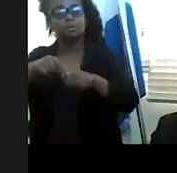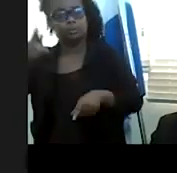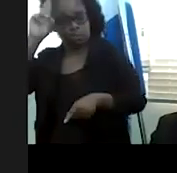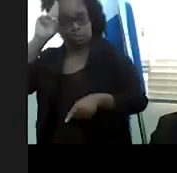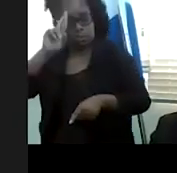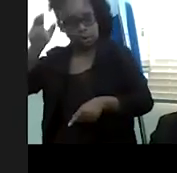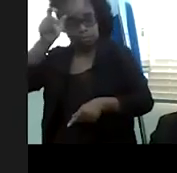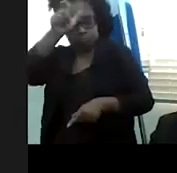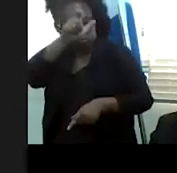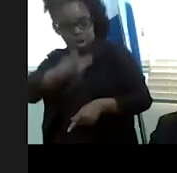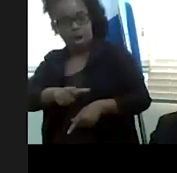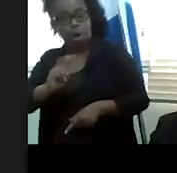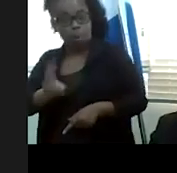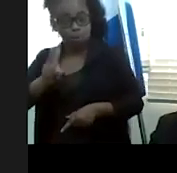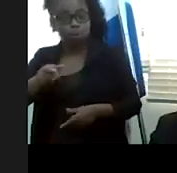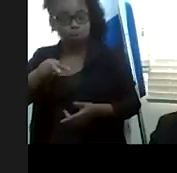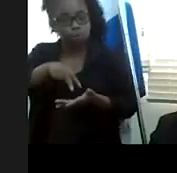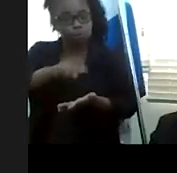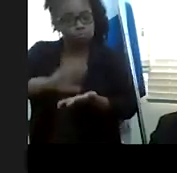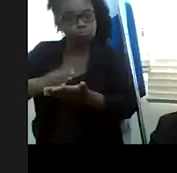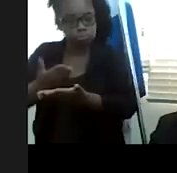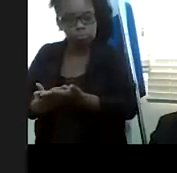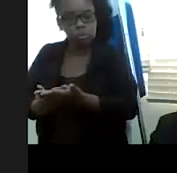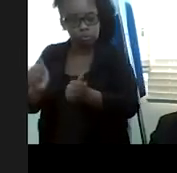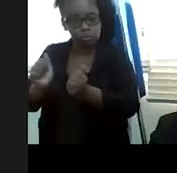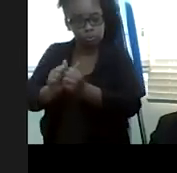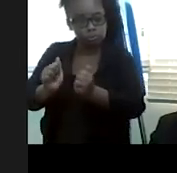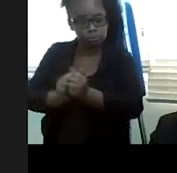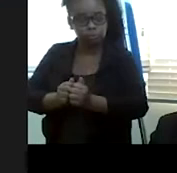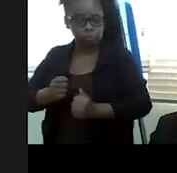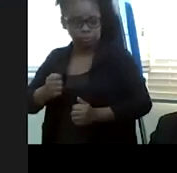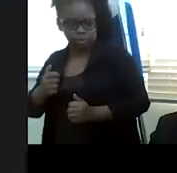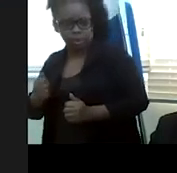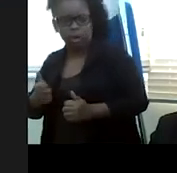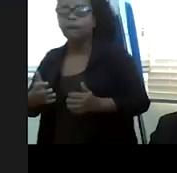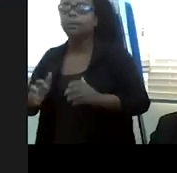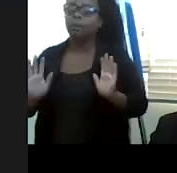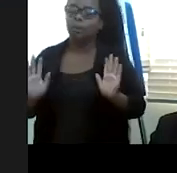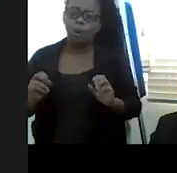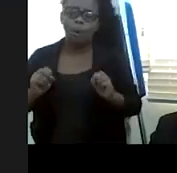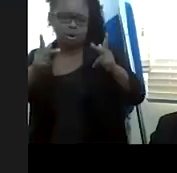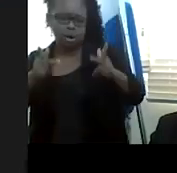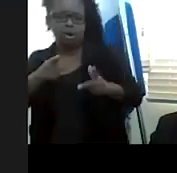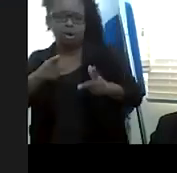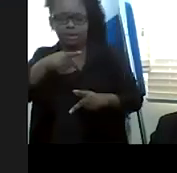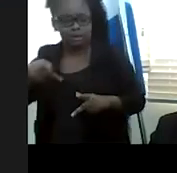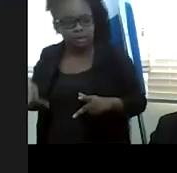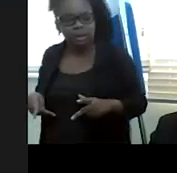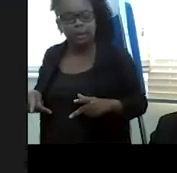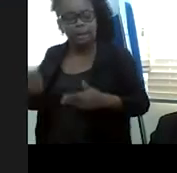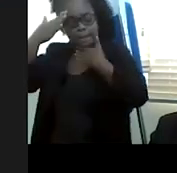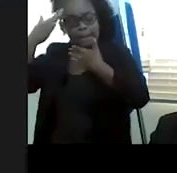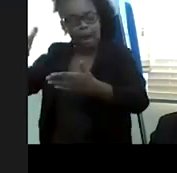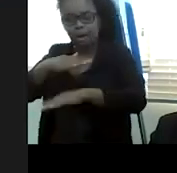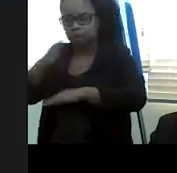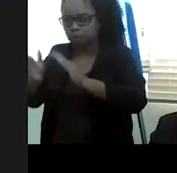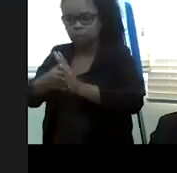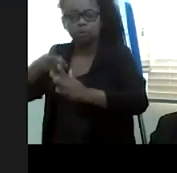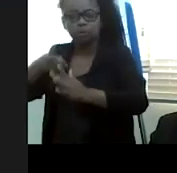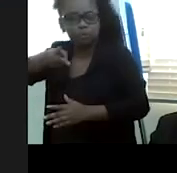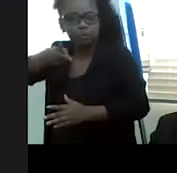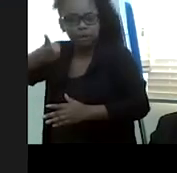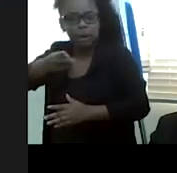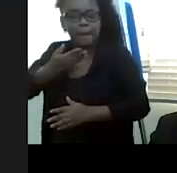mantendo essas intérpretes, são muito boas. Né? Sem mais, presidente, muito obrigado, obrigado a todos os meus pares, e peço que